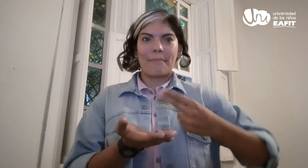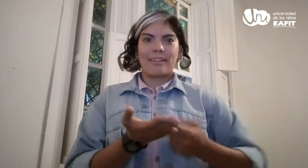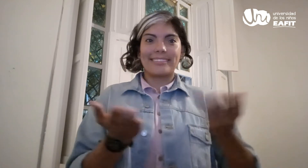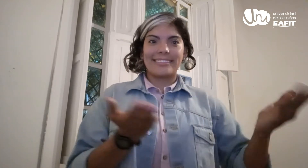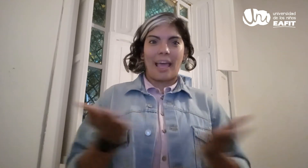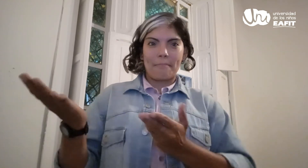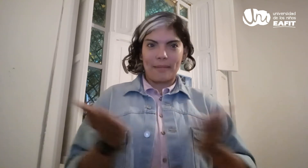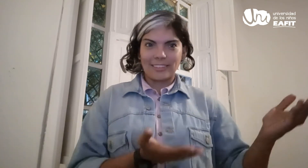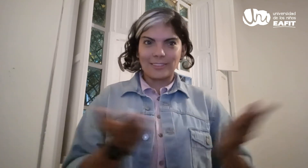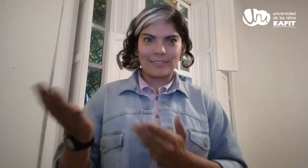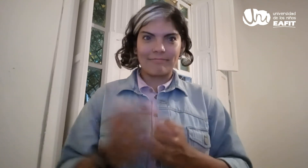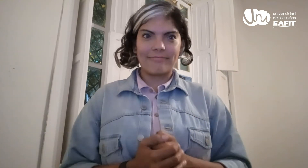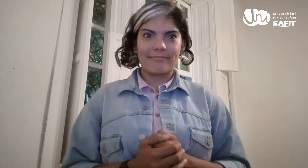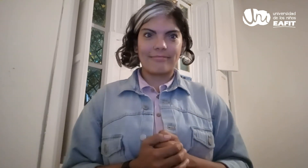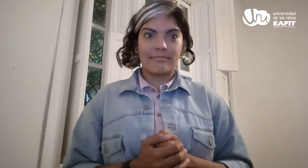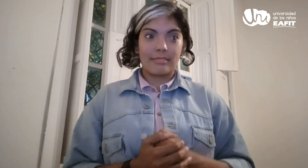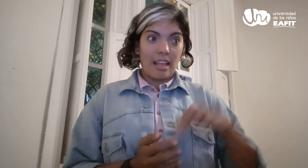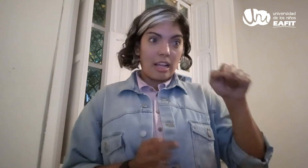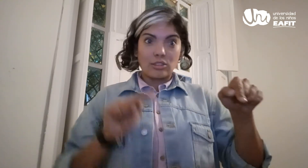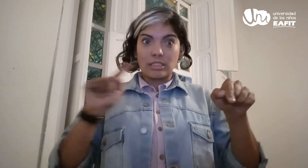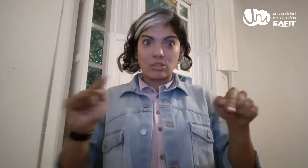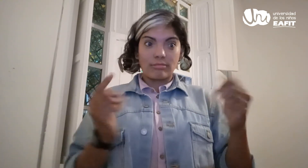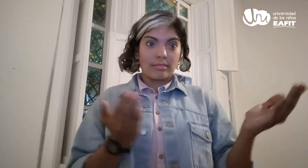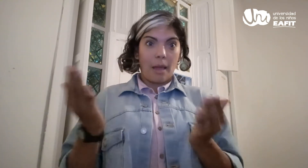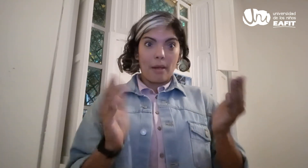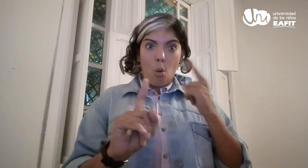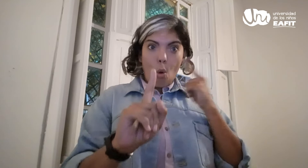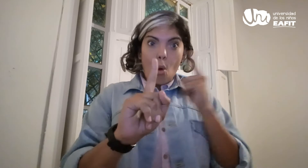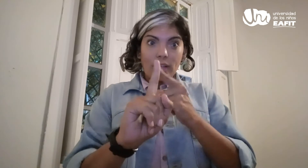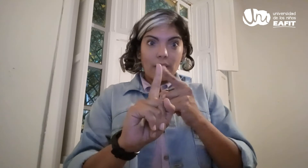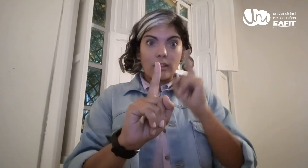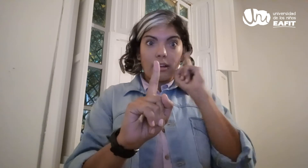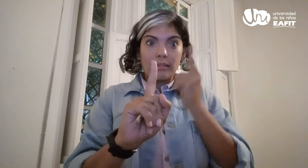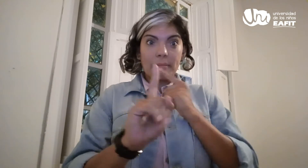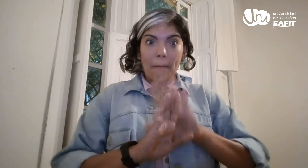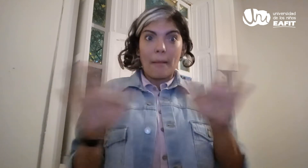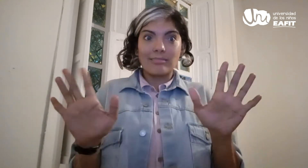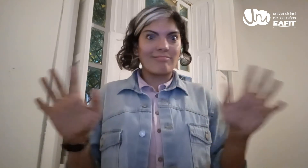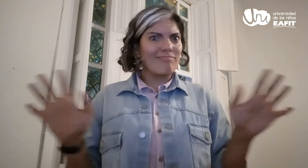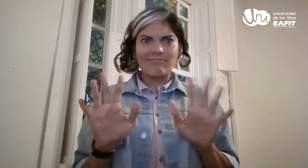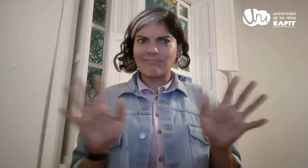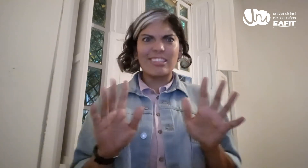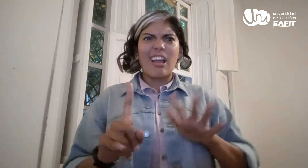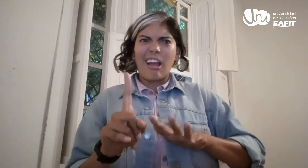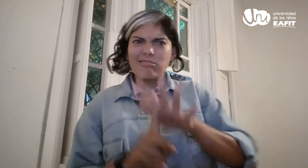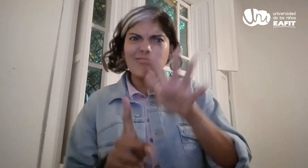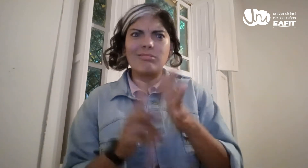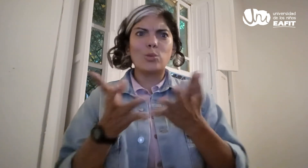la información. Este servicio no es solo para las personas sordas, sino también para